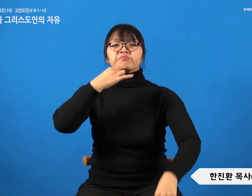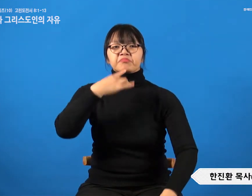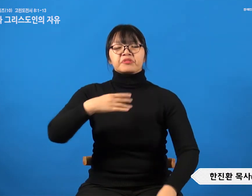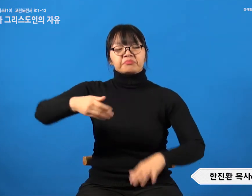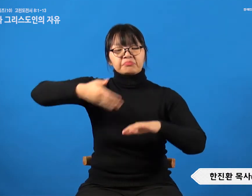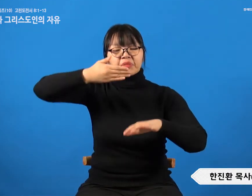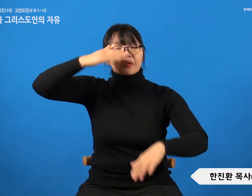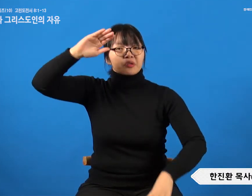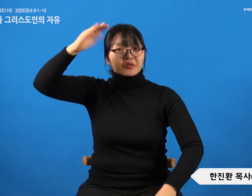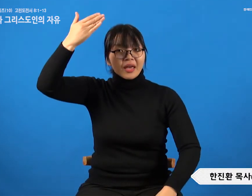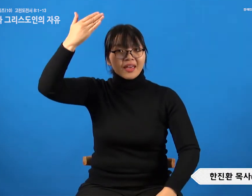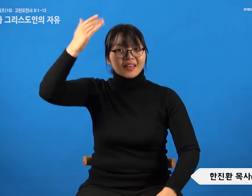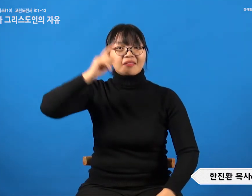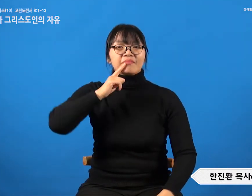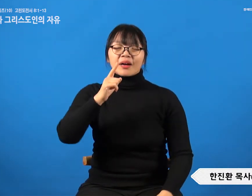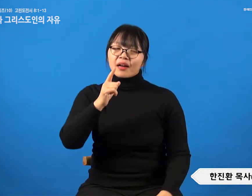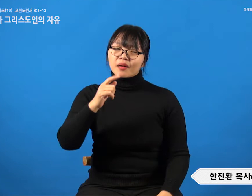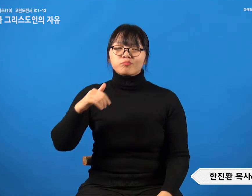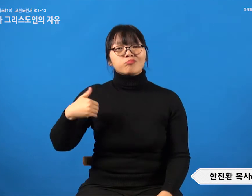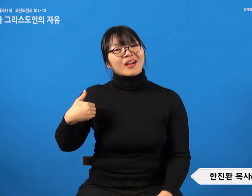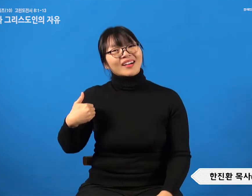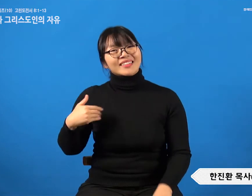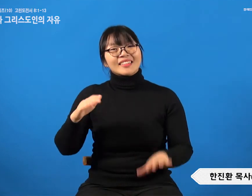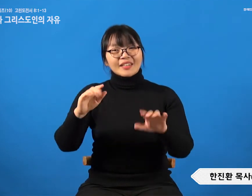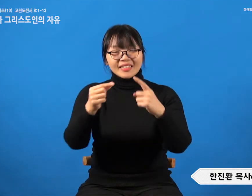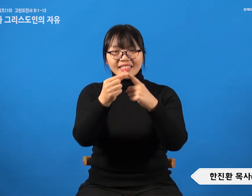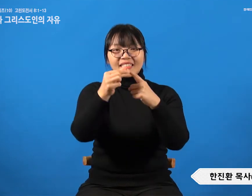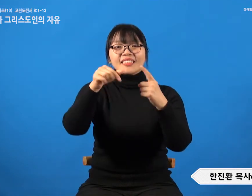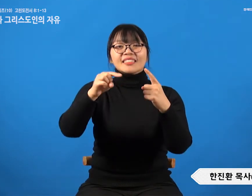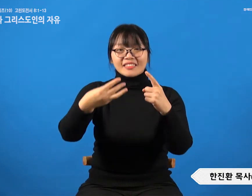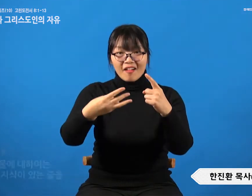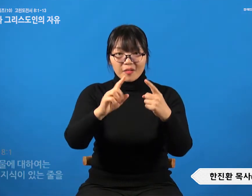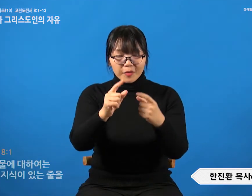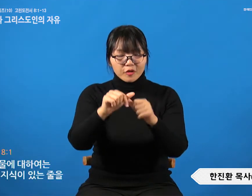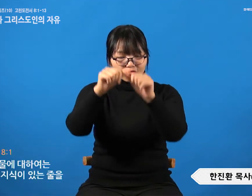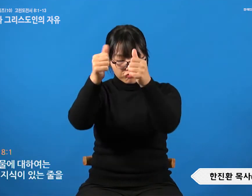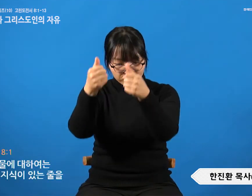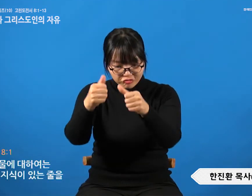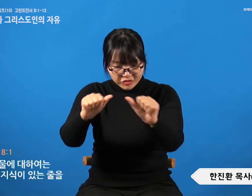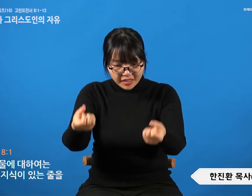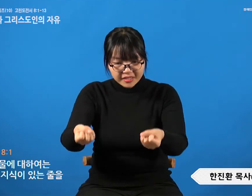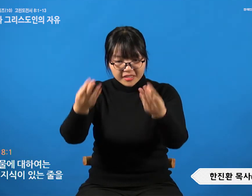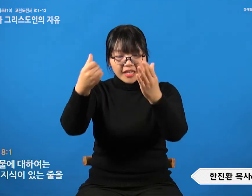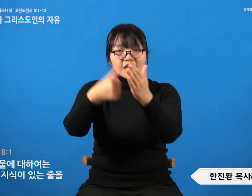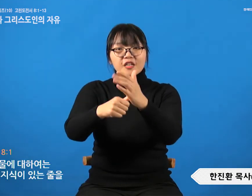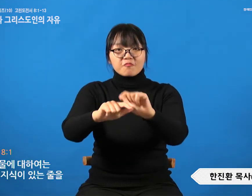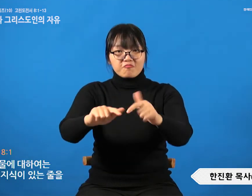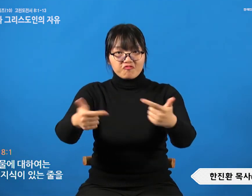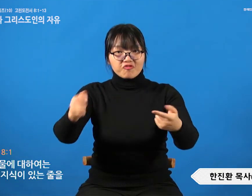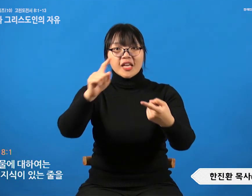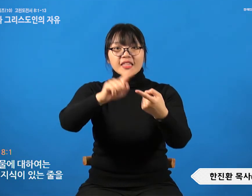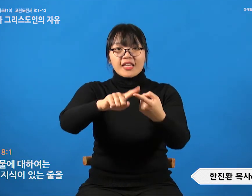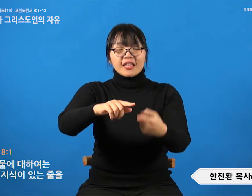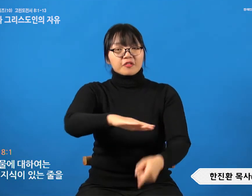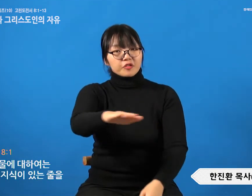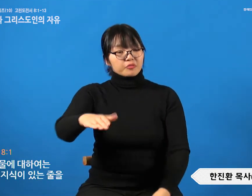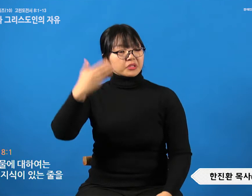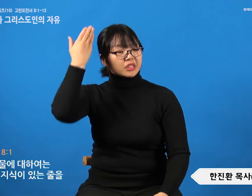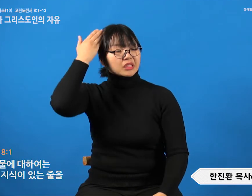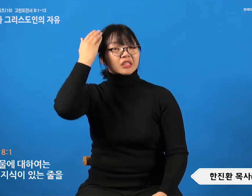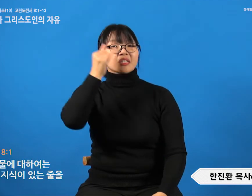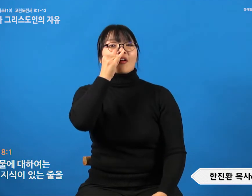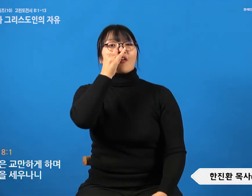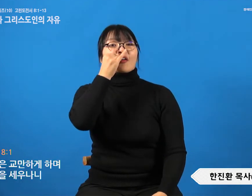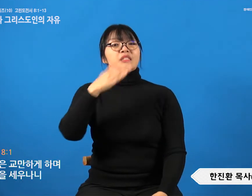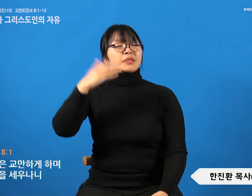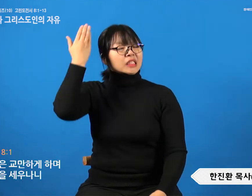자, 그 문제에 대해서 이제 1절을 봅시다. 우상의 제물에 대하여는 우리가 다 지식이 있는 줄을 아나